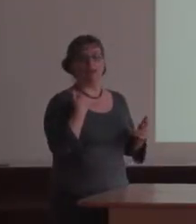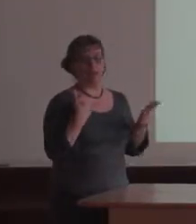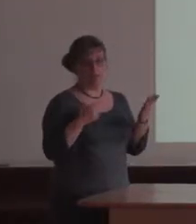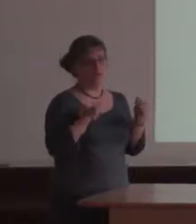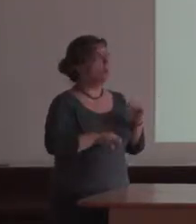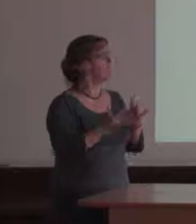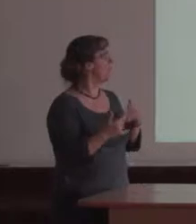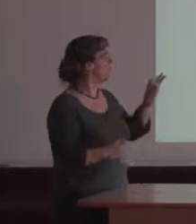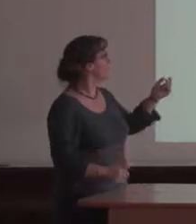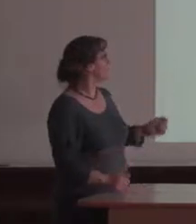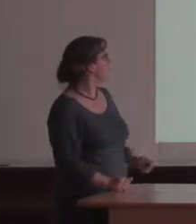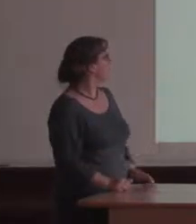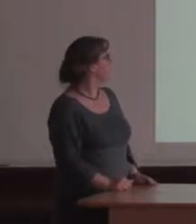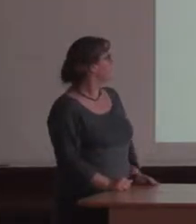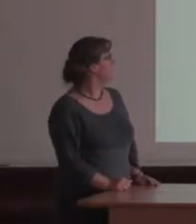passer.